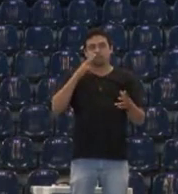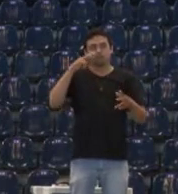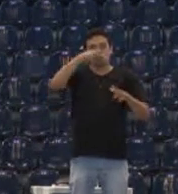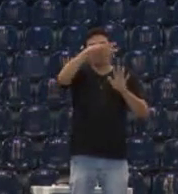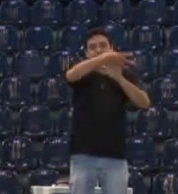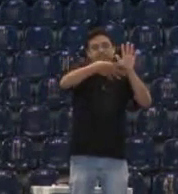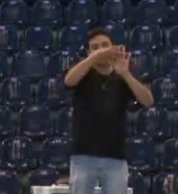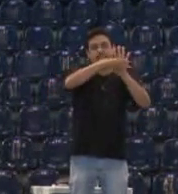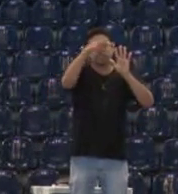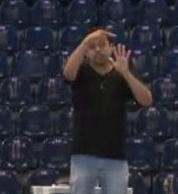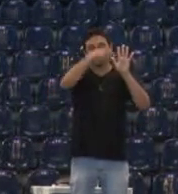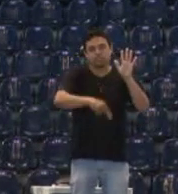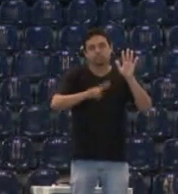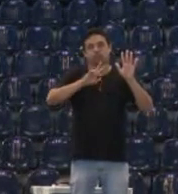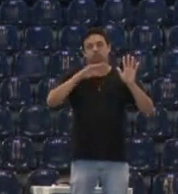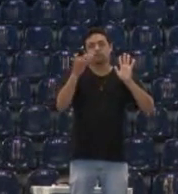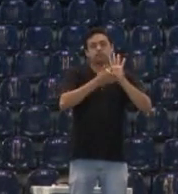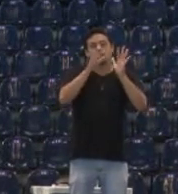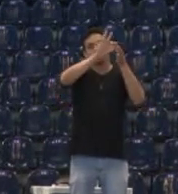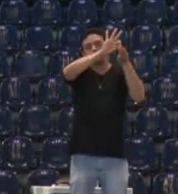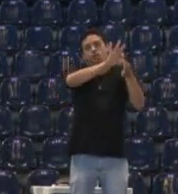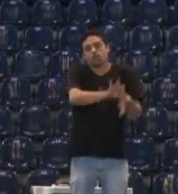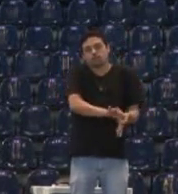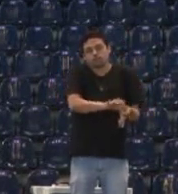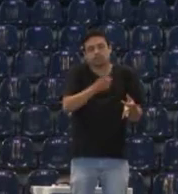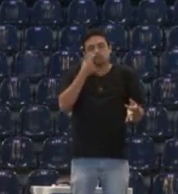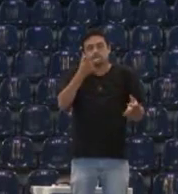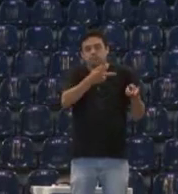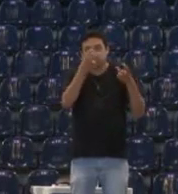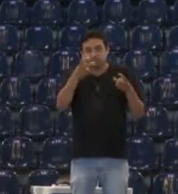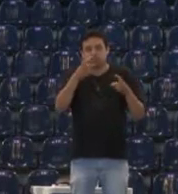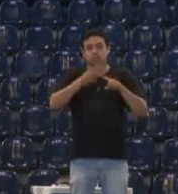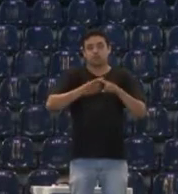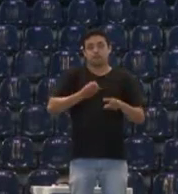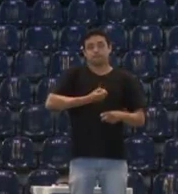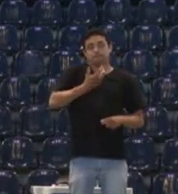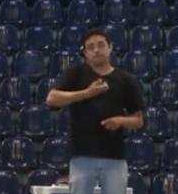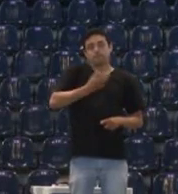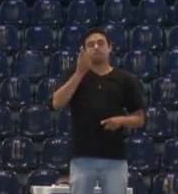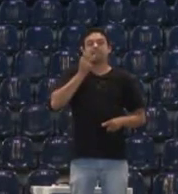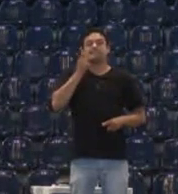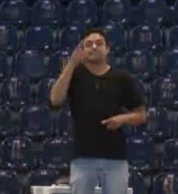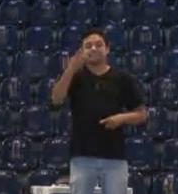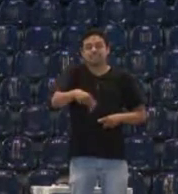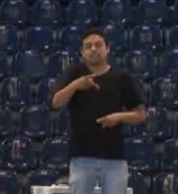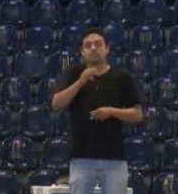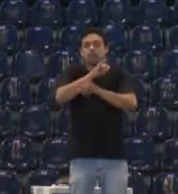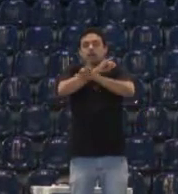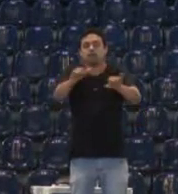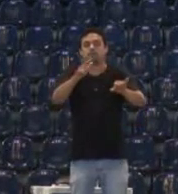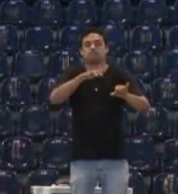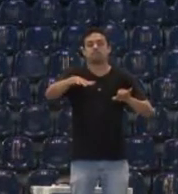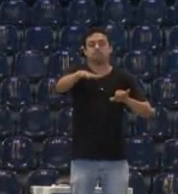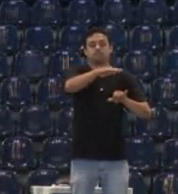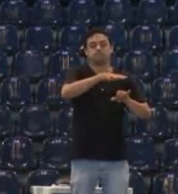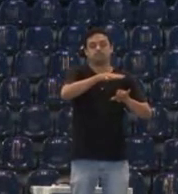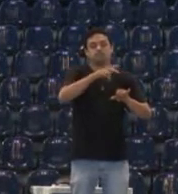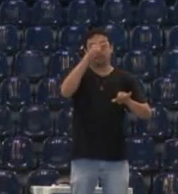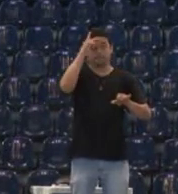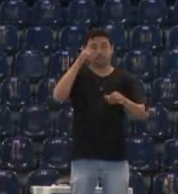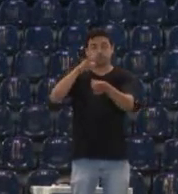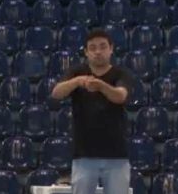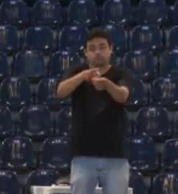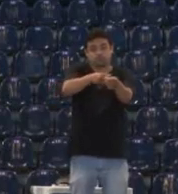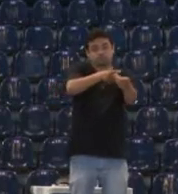texto ou vai observar o contexto um poeta popular fala pra quem fala o homem do